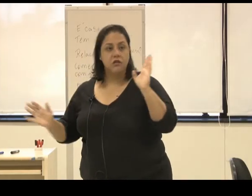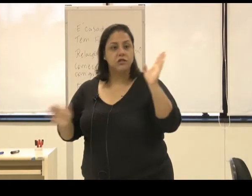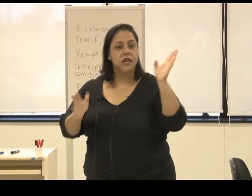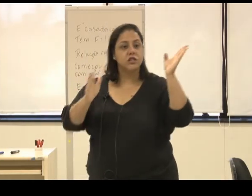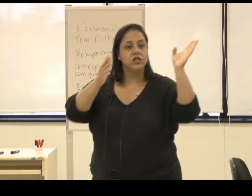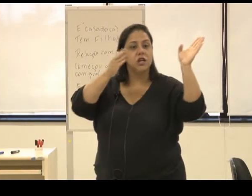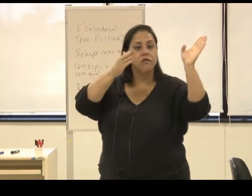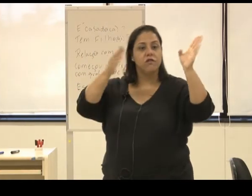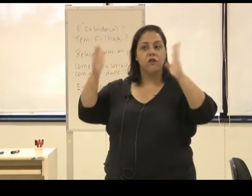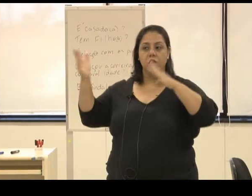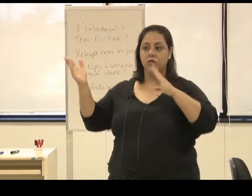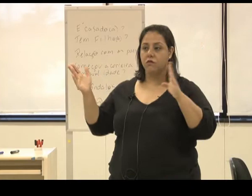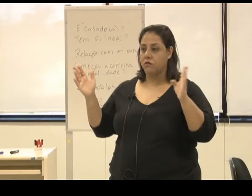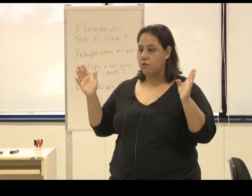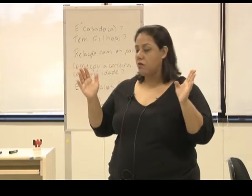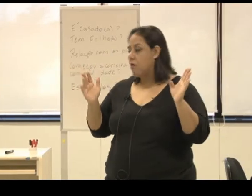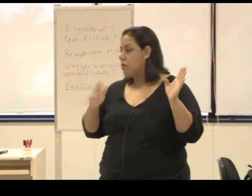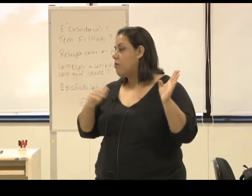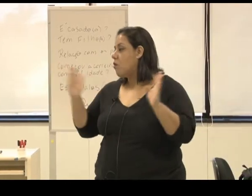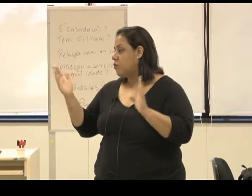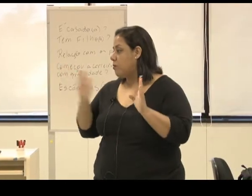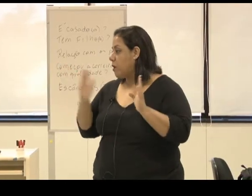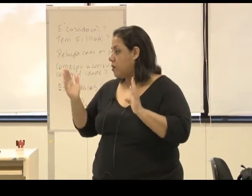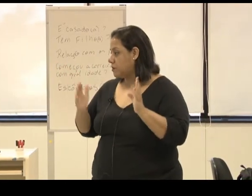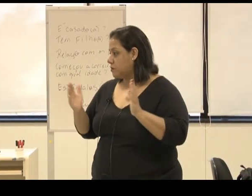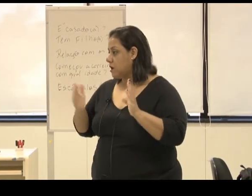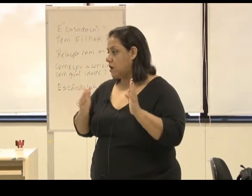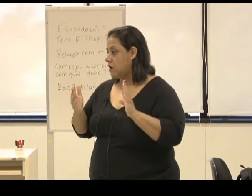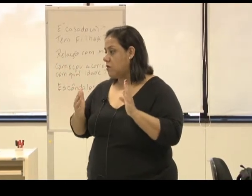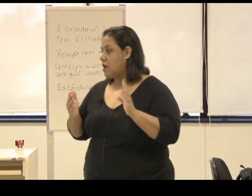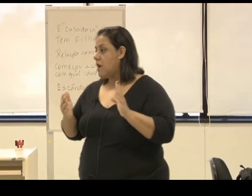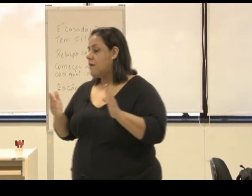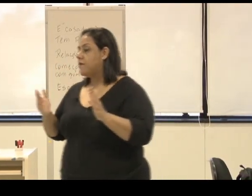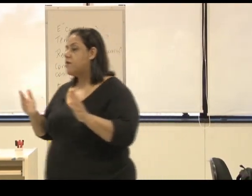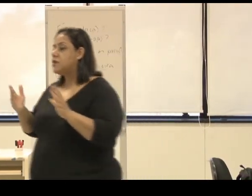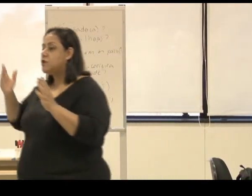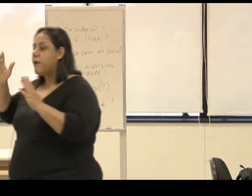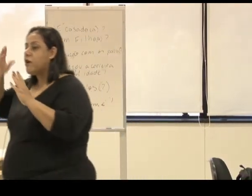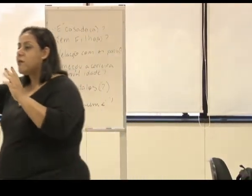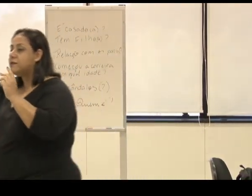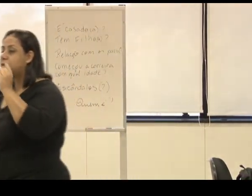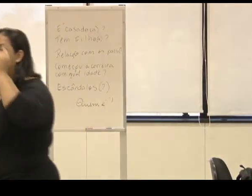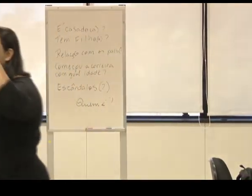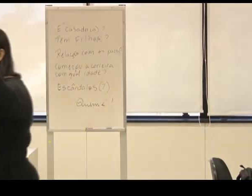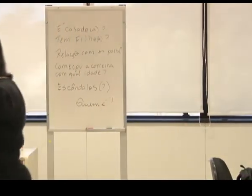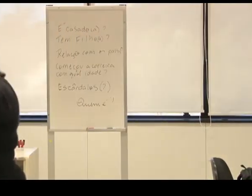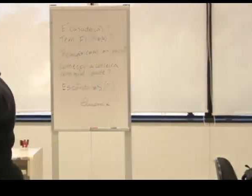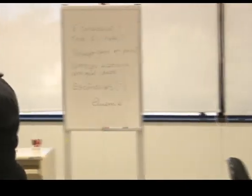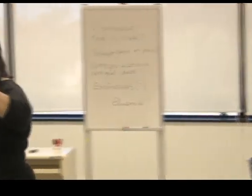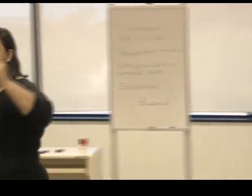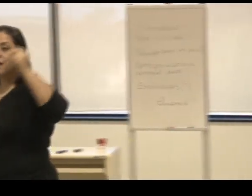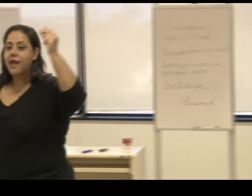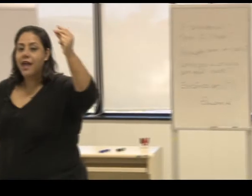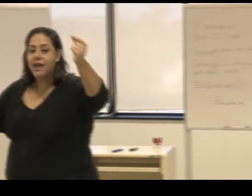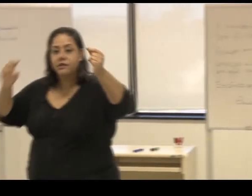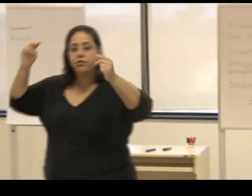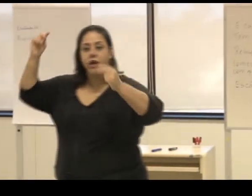que a gente tenha vivido muito próximo daquilo. Então, a gente pega umas pistas. E é isso que a gente